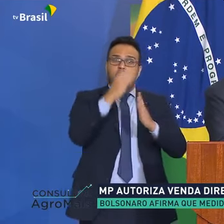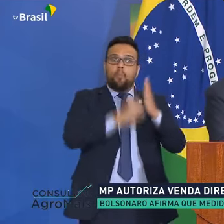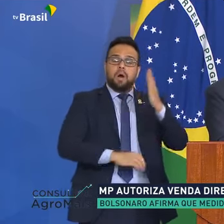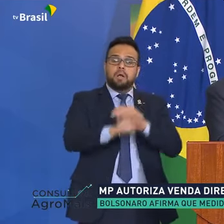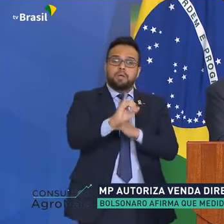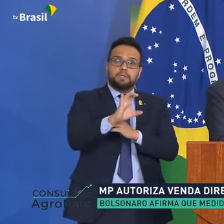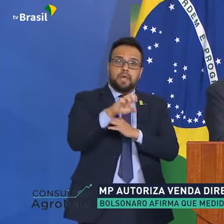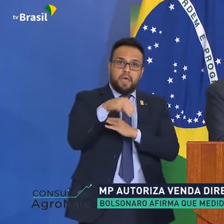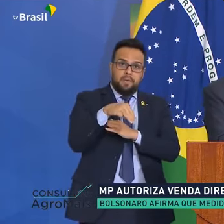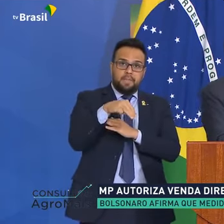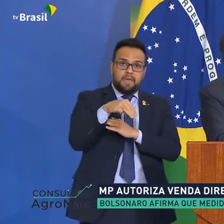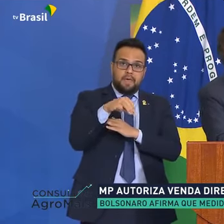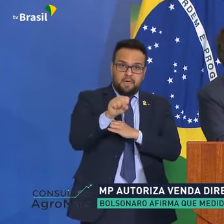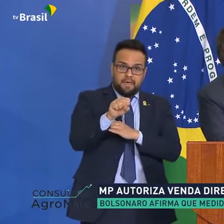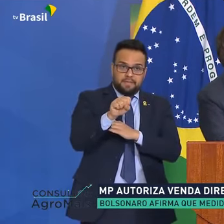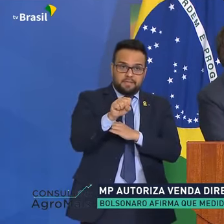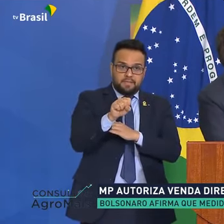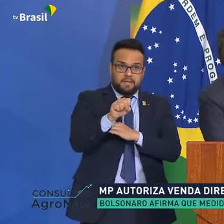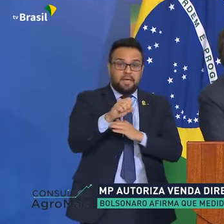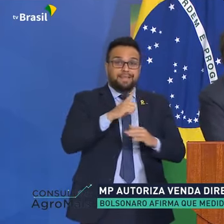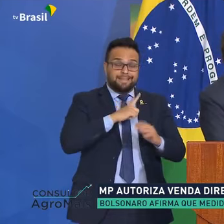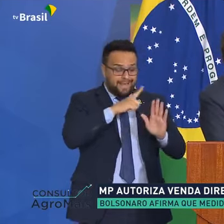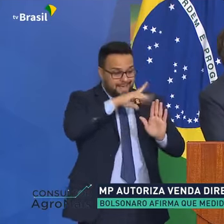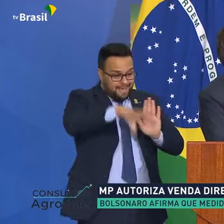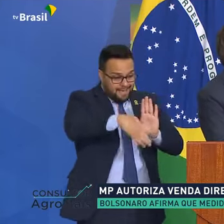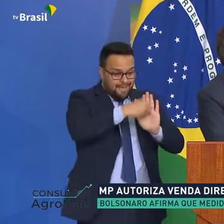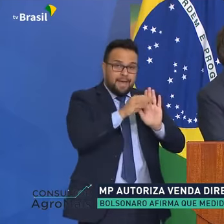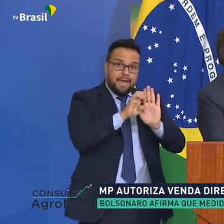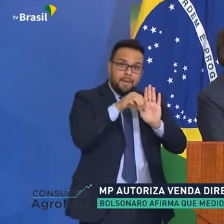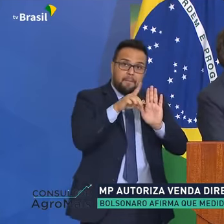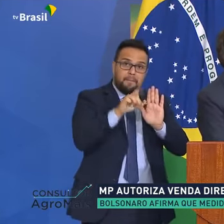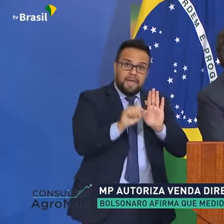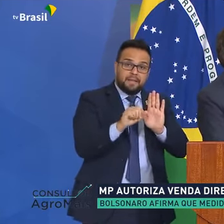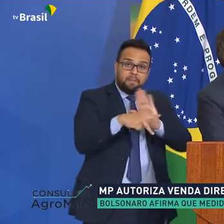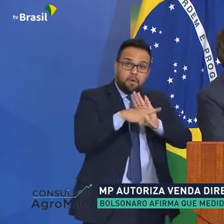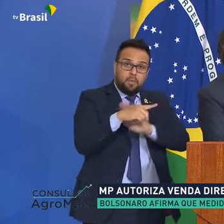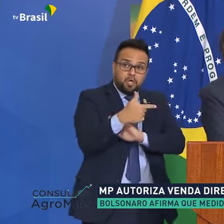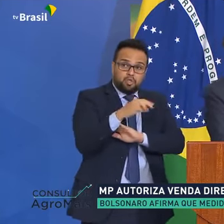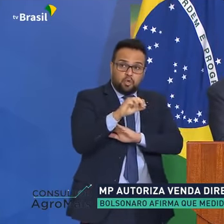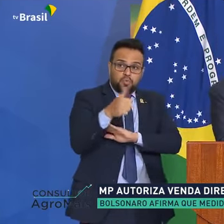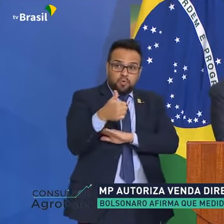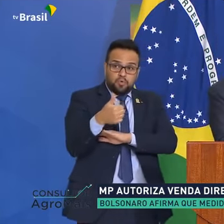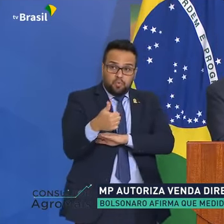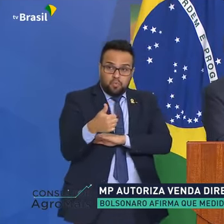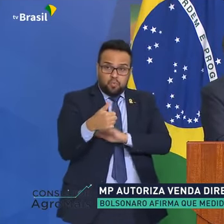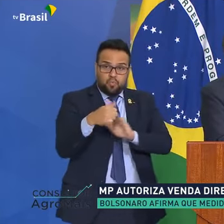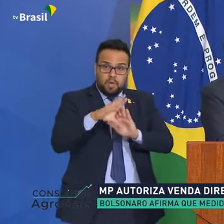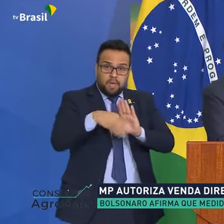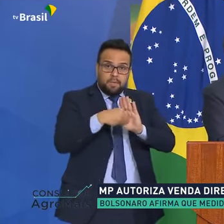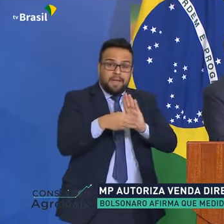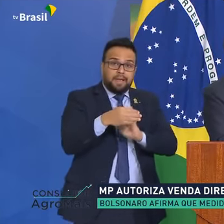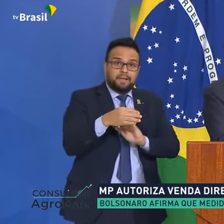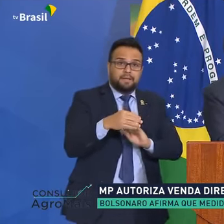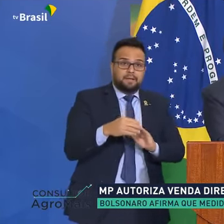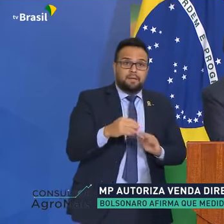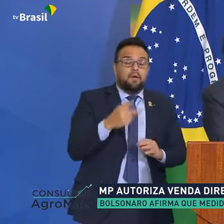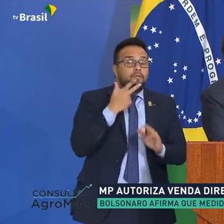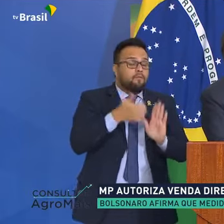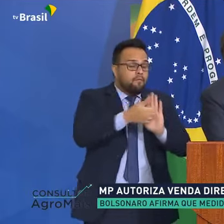Olha só senhores tem uma Emenda condicional de 2001 que diz que o valor do ICMS